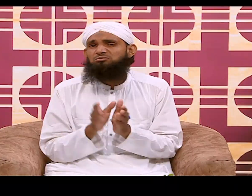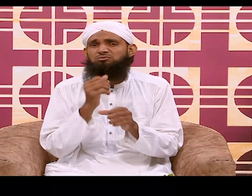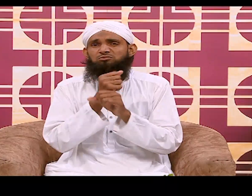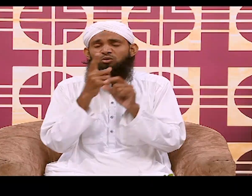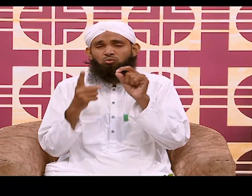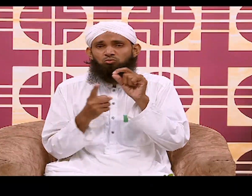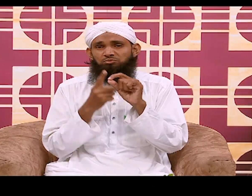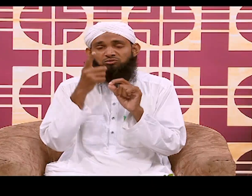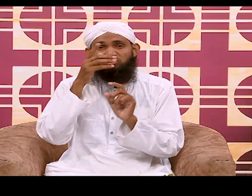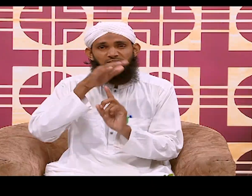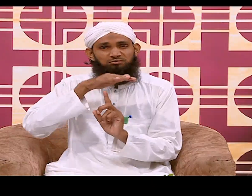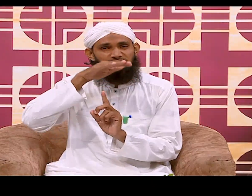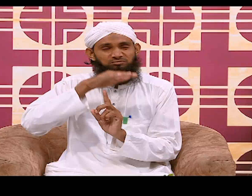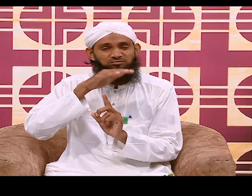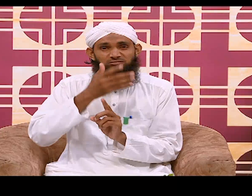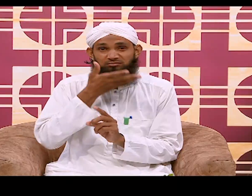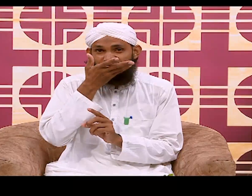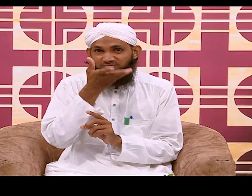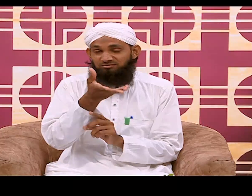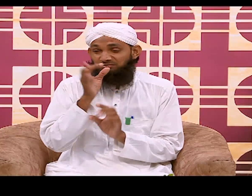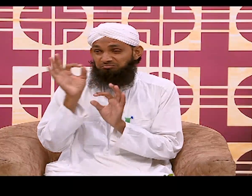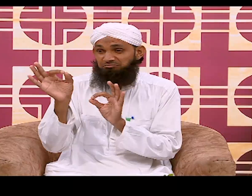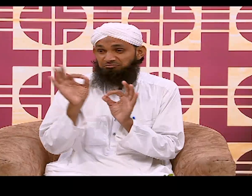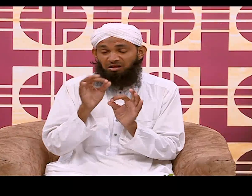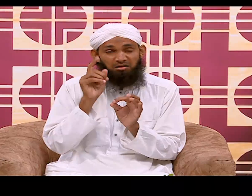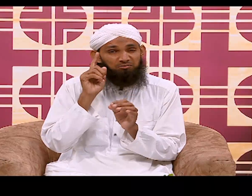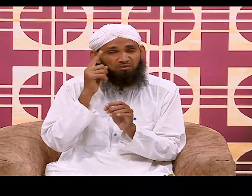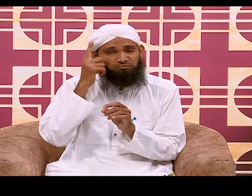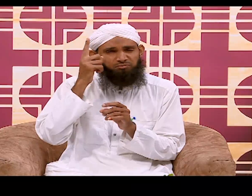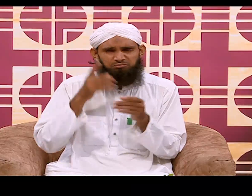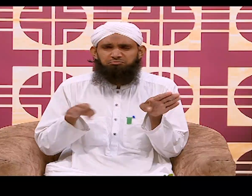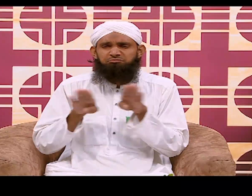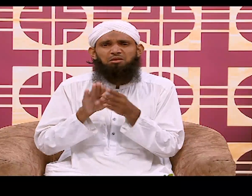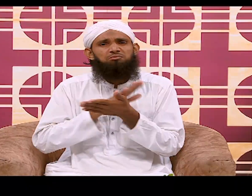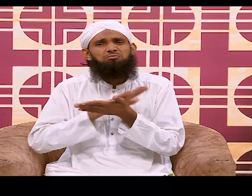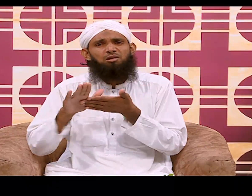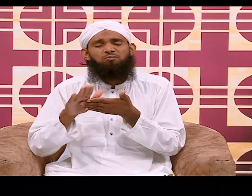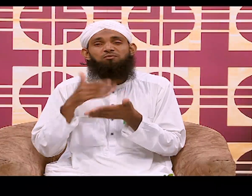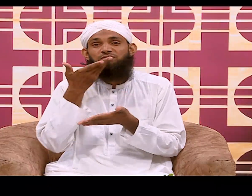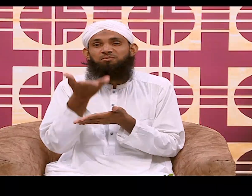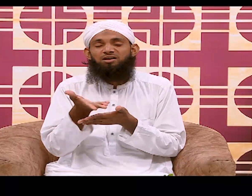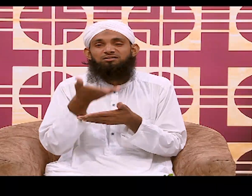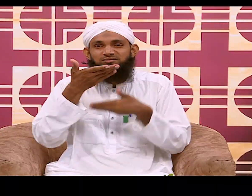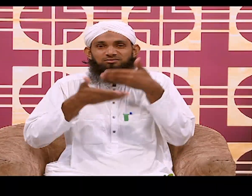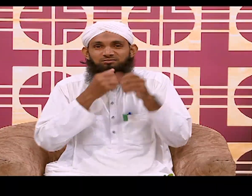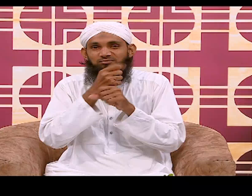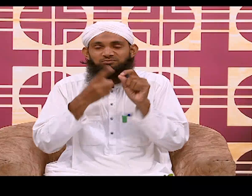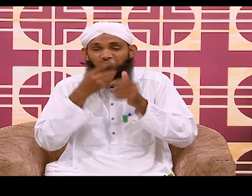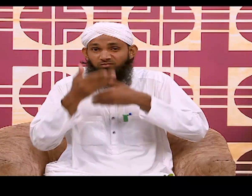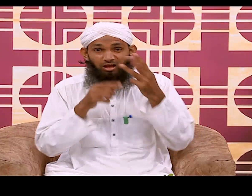حضور غوث پاک رحمت اللہ علیہ نے ایسے وسوسے کی بھی کاٹ کر دی۔ فرمایا ان تین باتوں پر